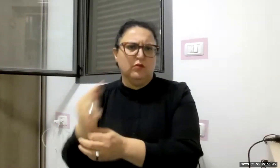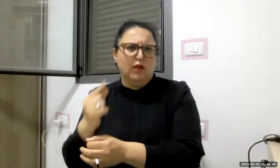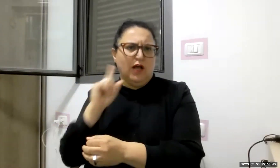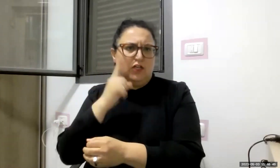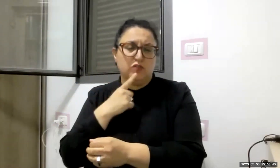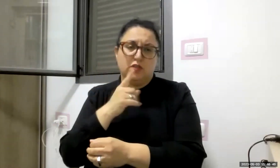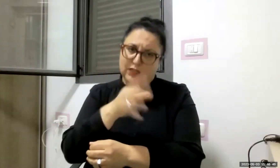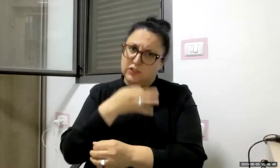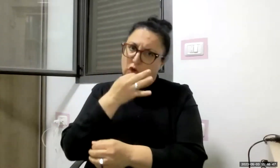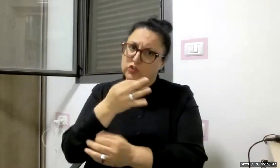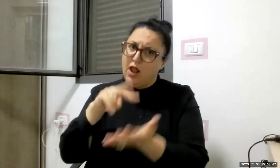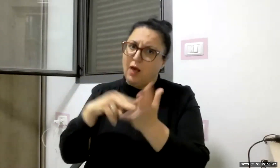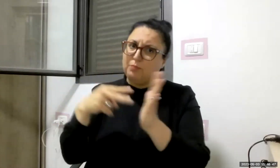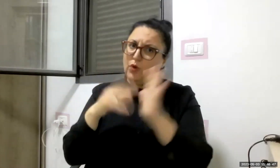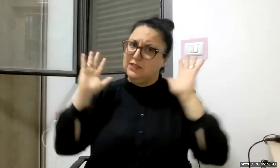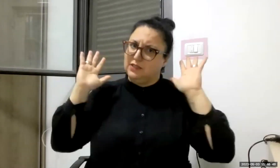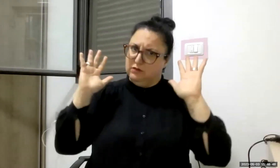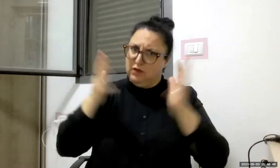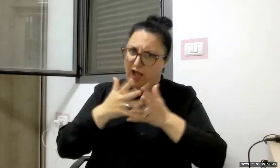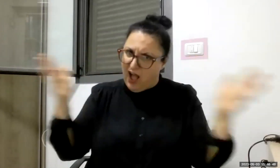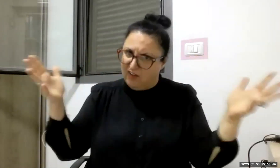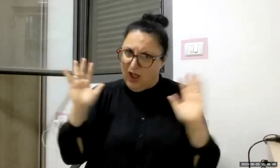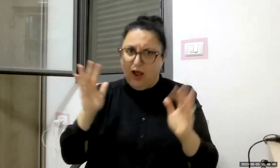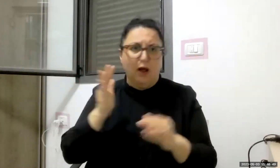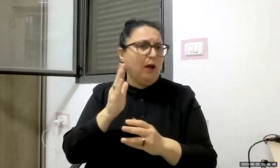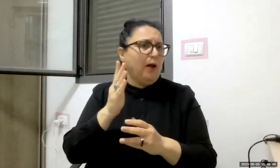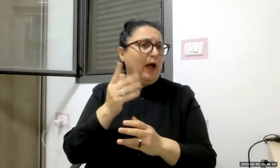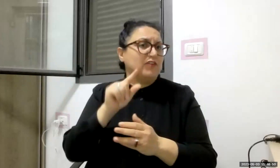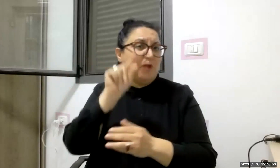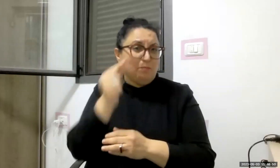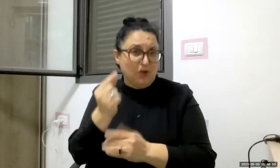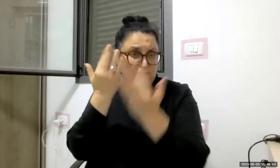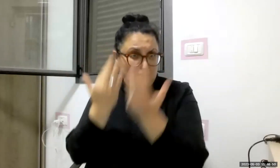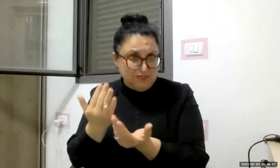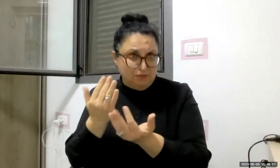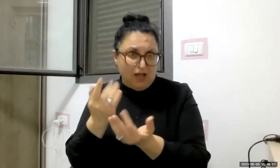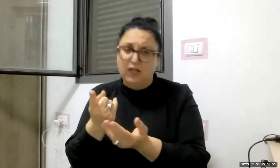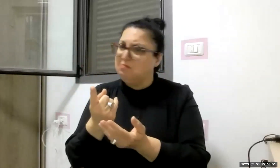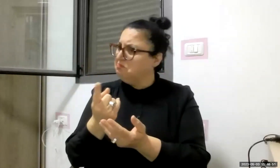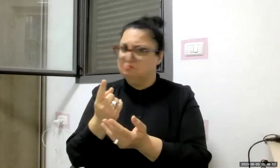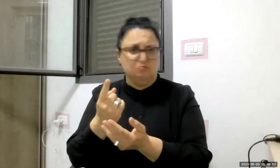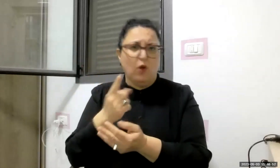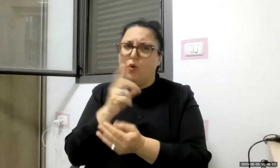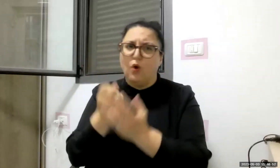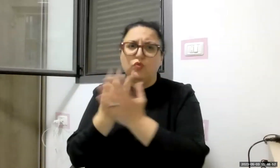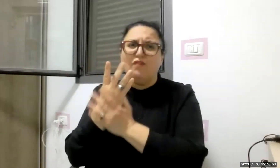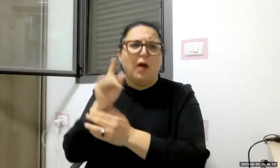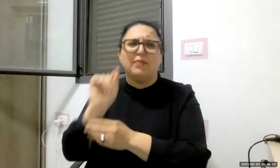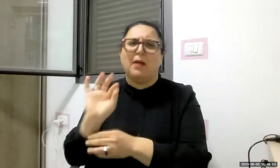צודקת יש מיעוט של חרשים וזו שאלה פוליטית מאוד רחבה המיעוט המספרי הוא לא